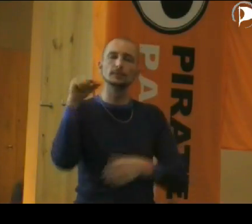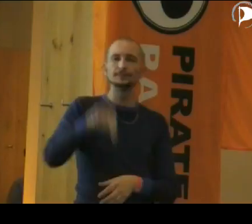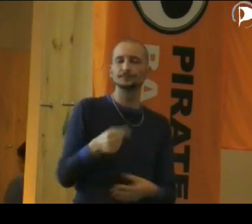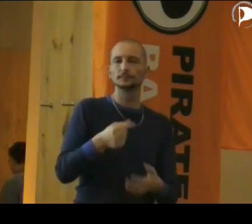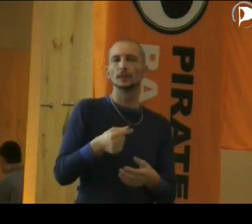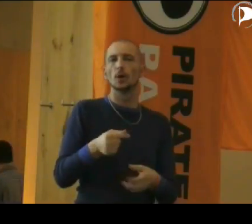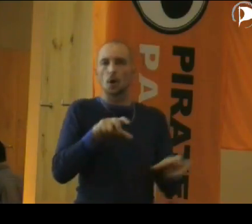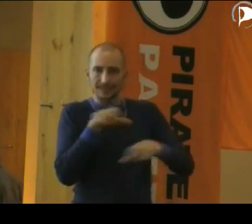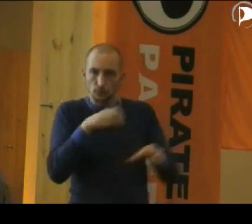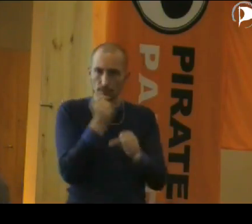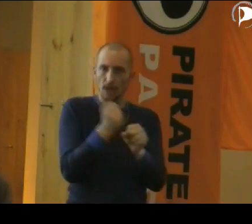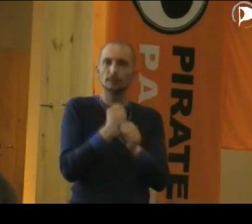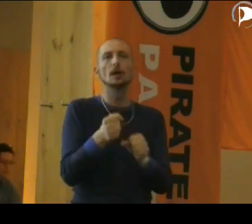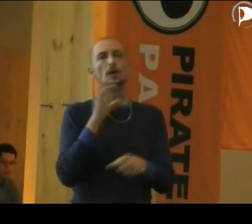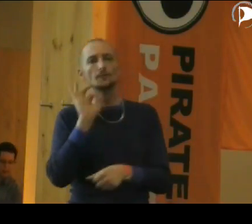abnehmen